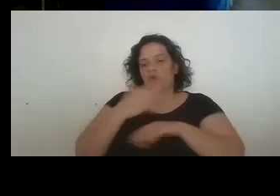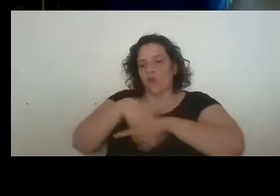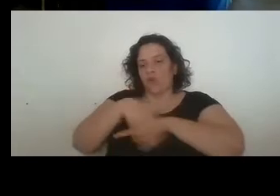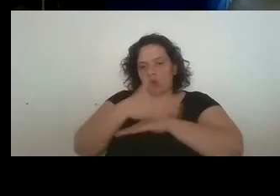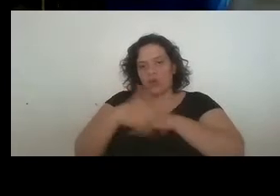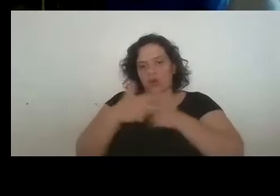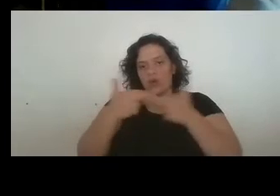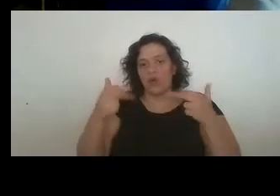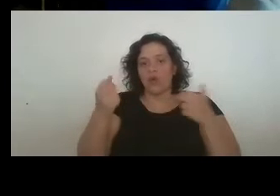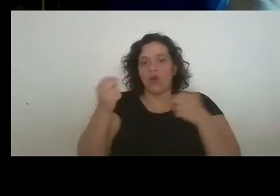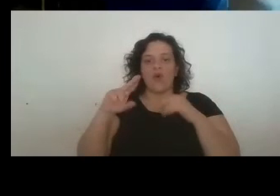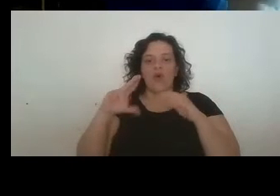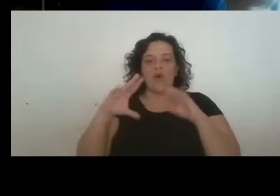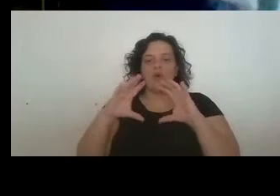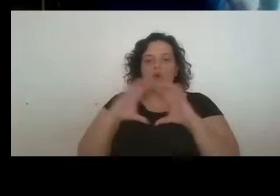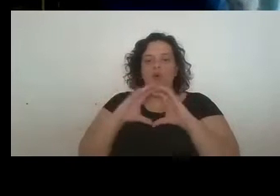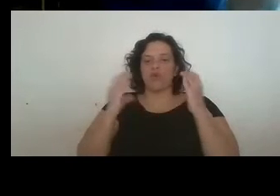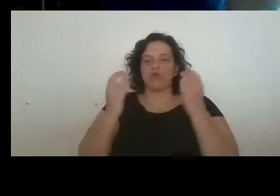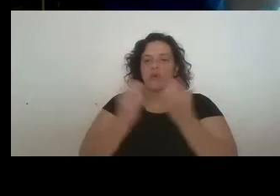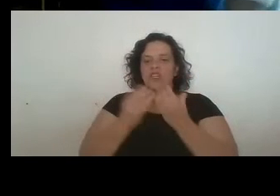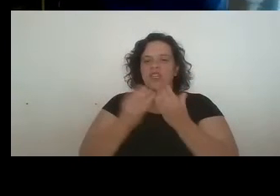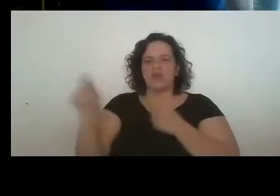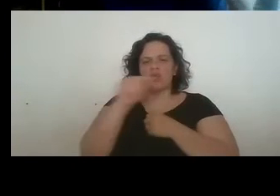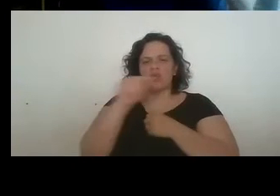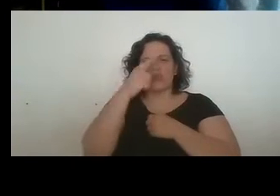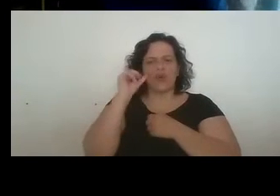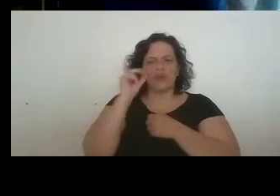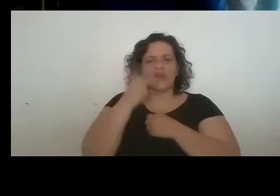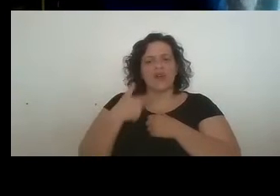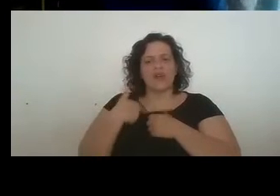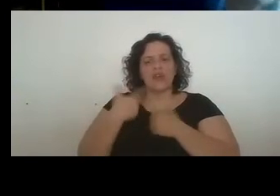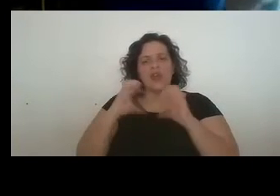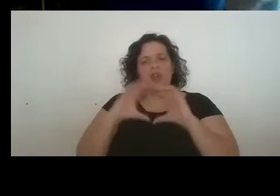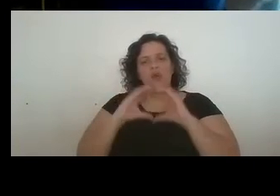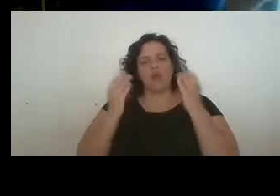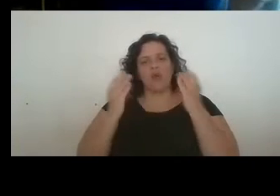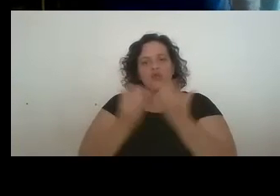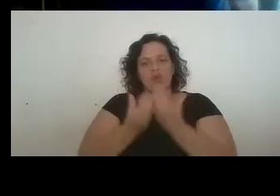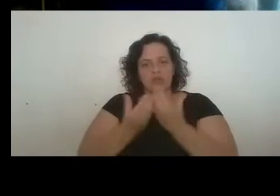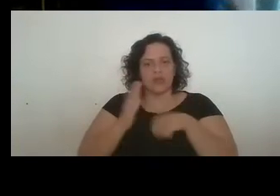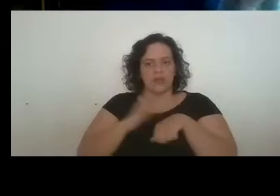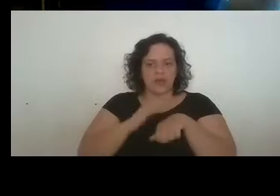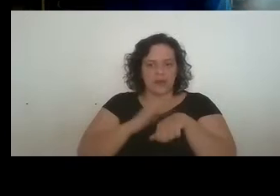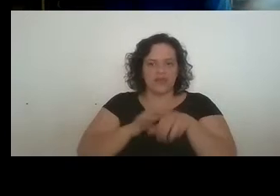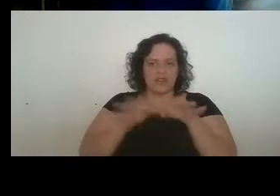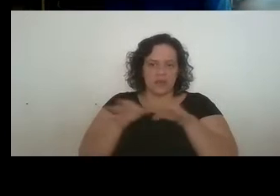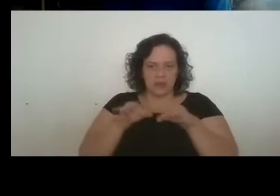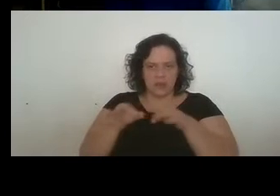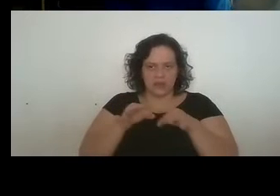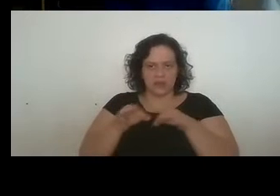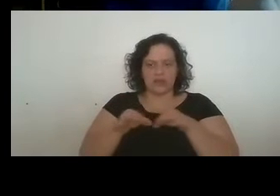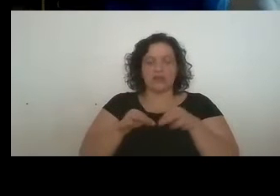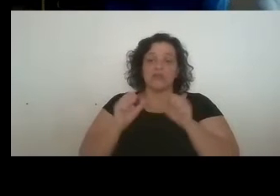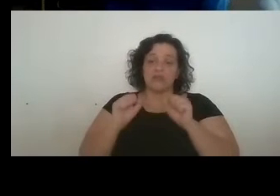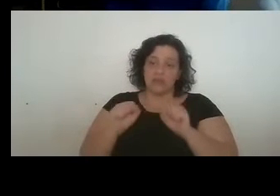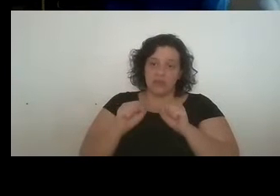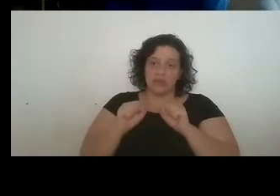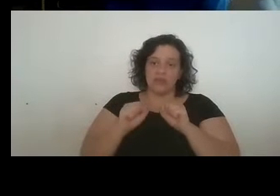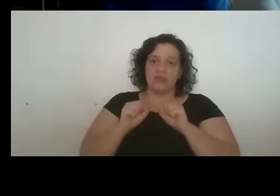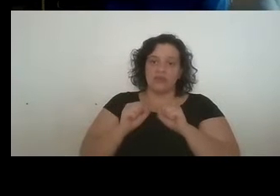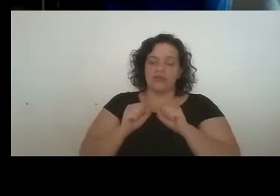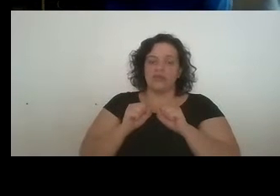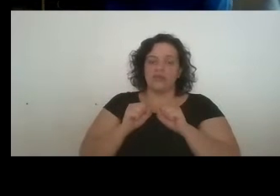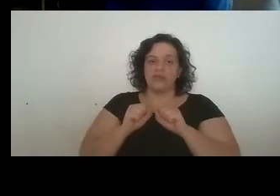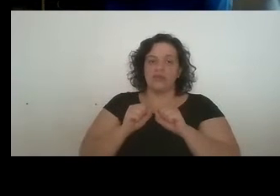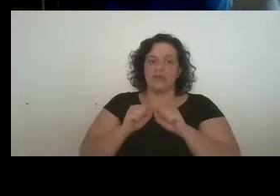condomínios, eu vi que alguém comentou ontem, estou querendo fazer isso no condomínio, ou para projetar condomínio. Então pode ser projetada uma rede de